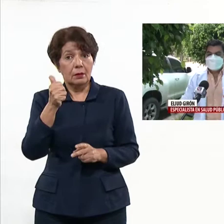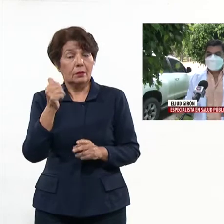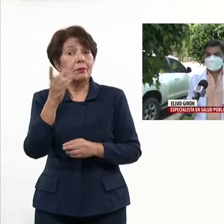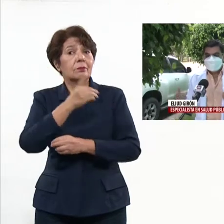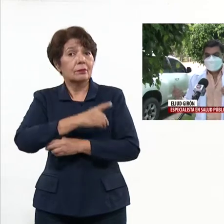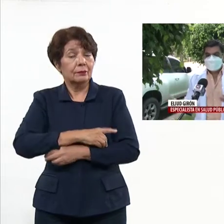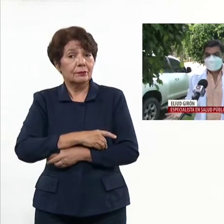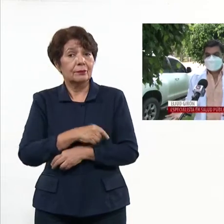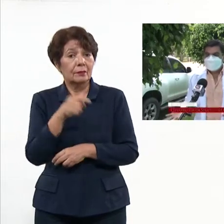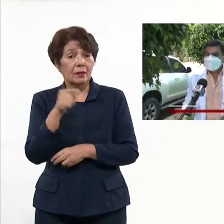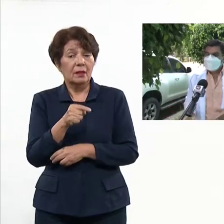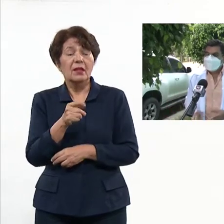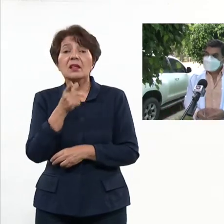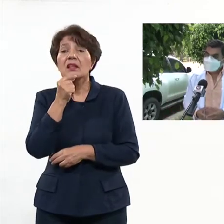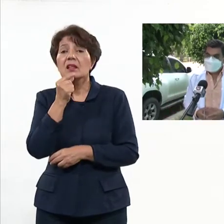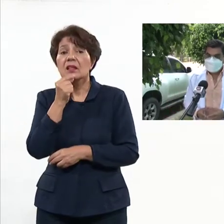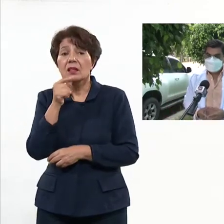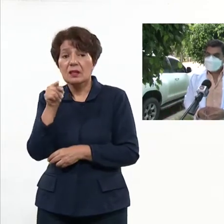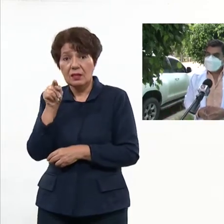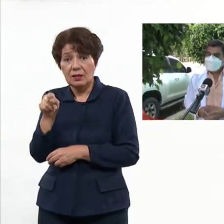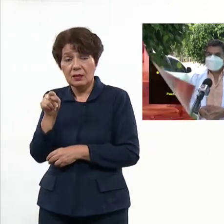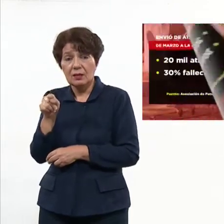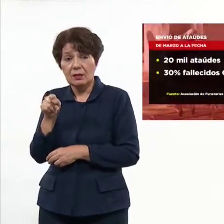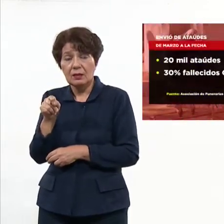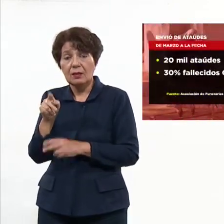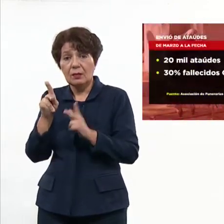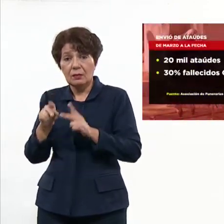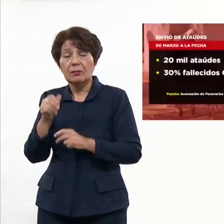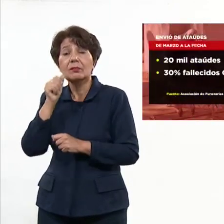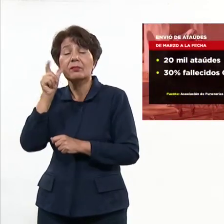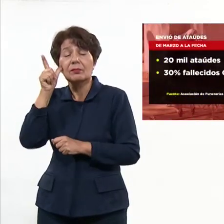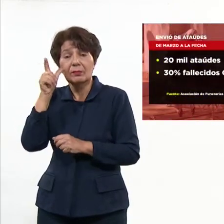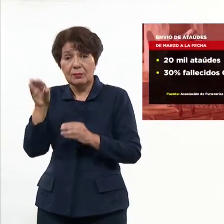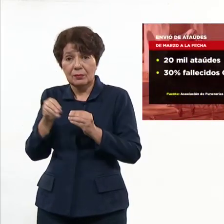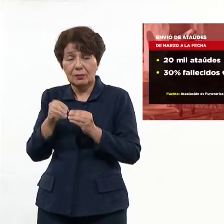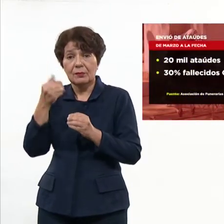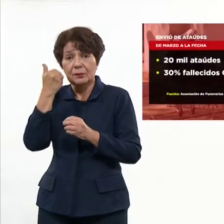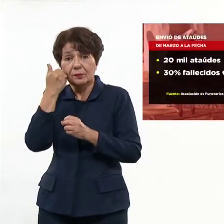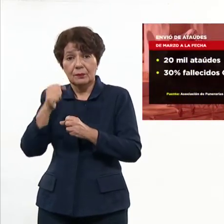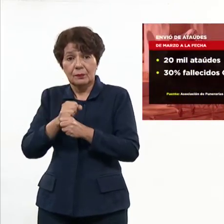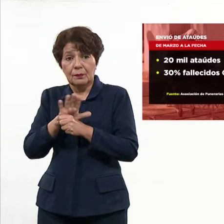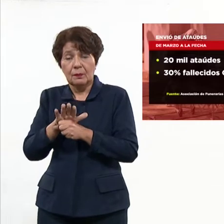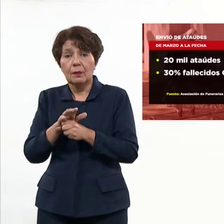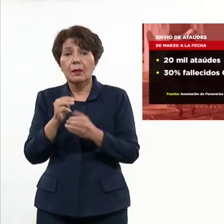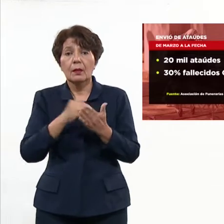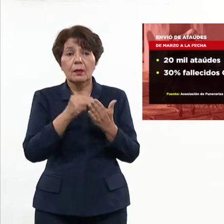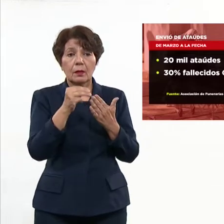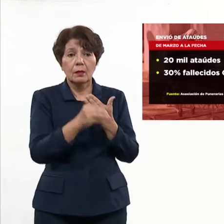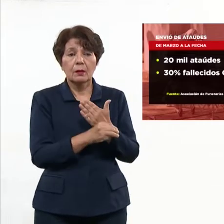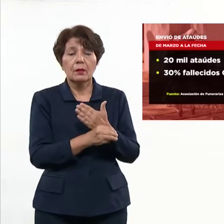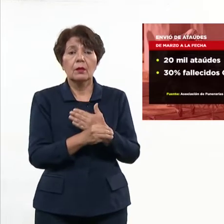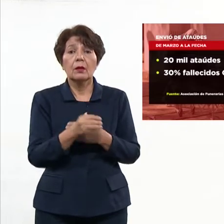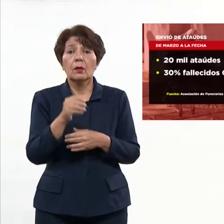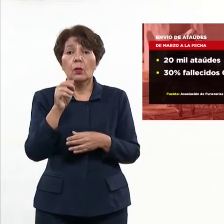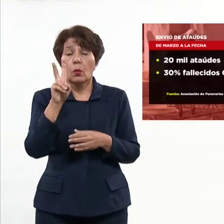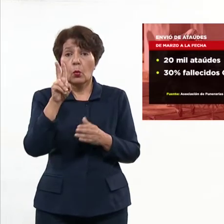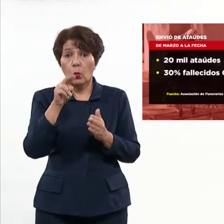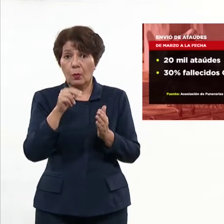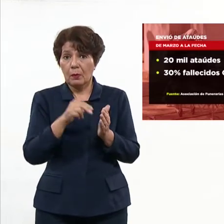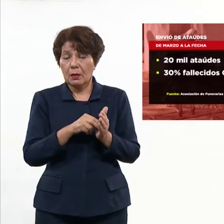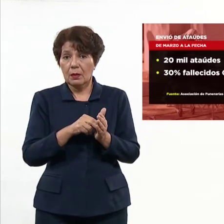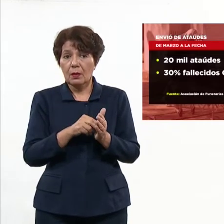los que más están padeciendo de estos dólares de persona adulta desde el mes de marzo se han distribuido alrededor de 20.000